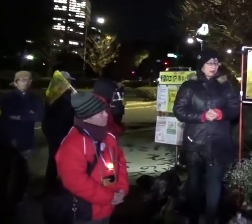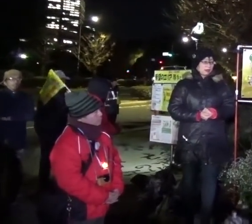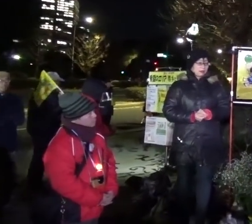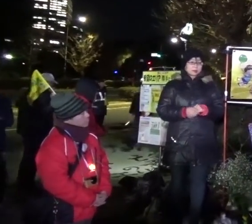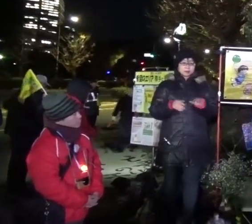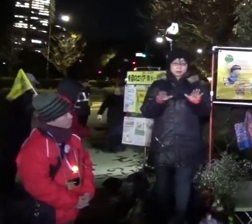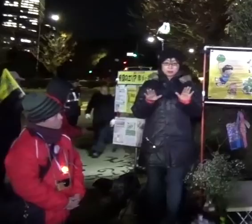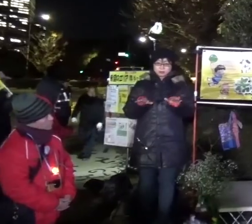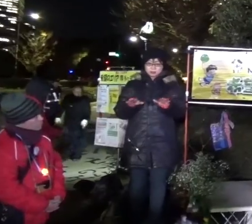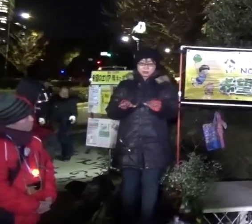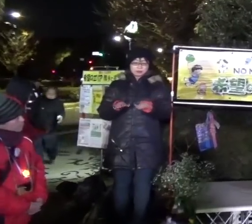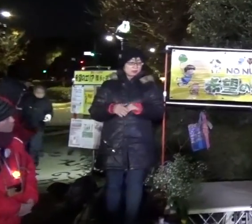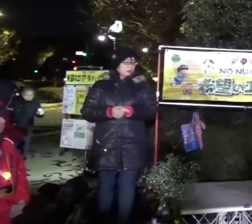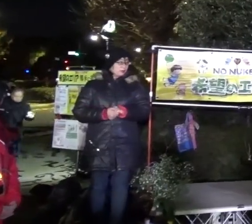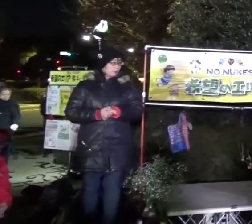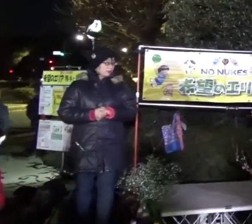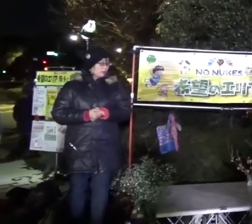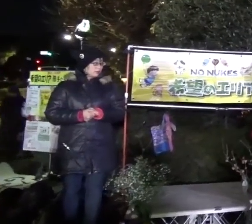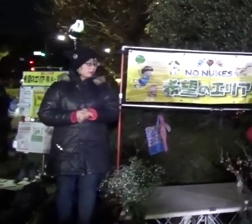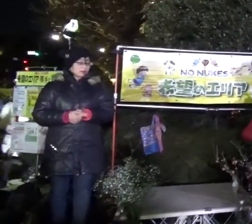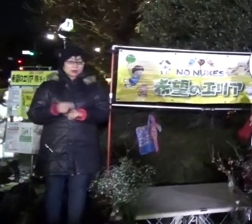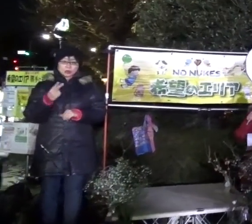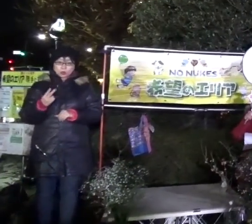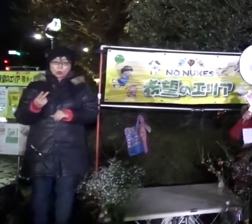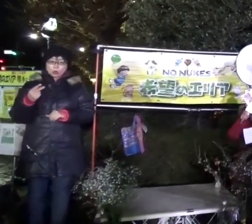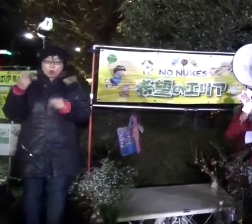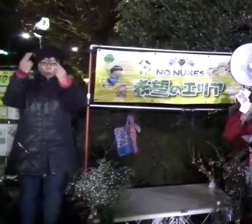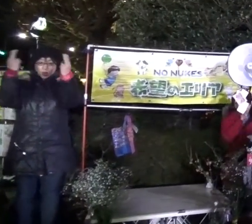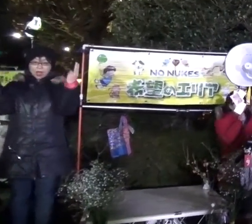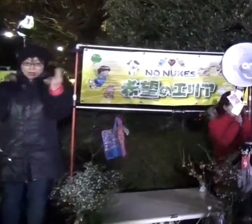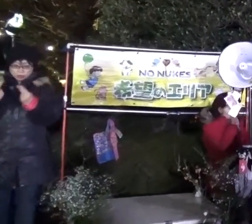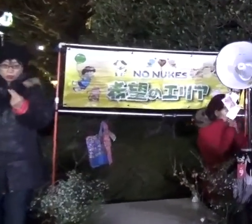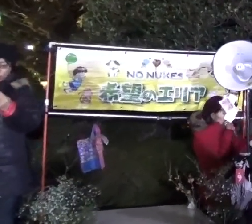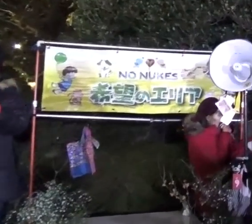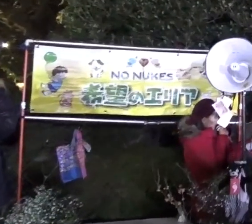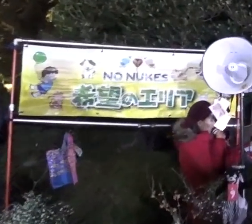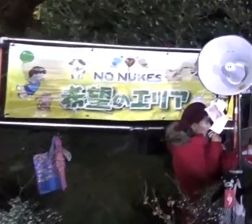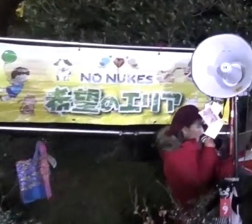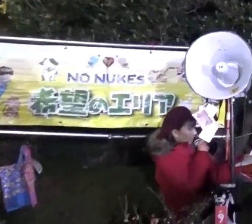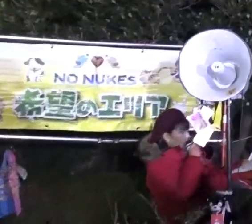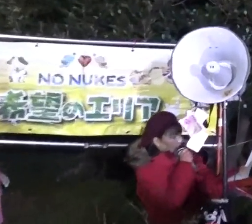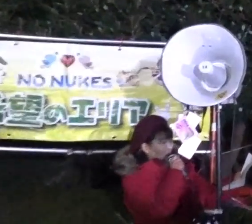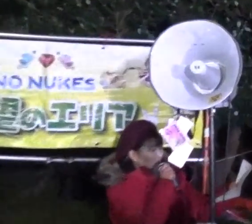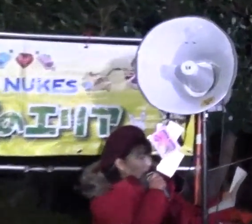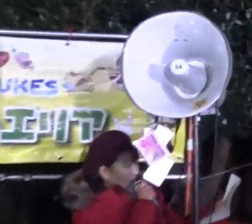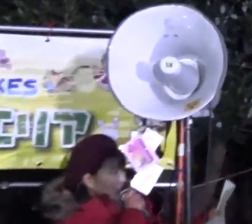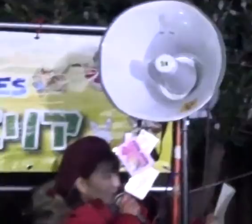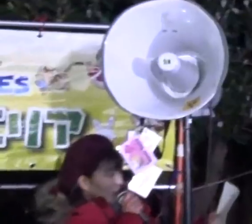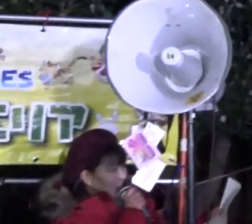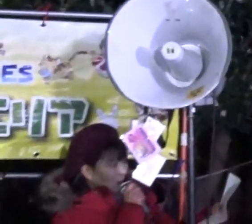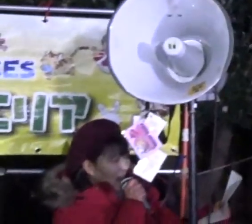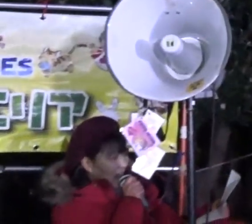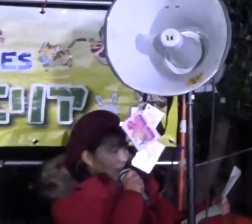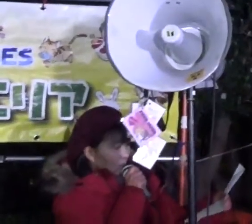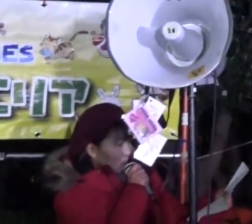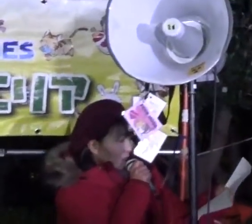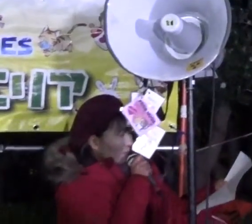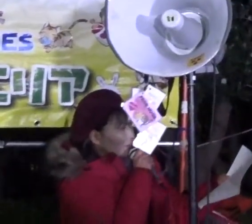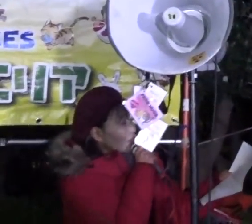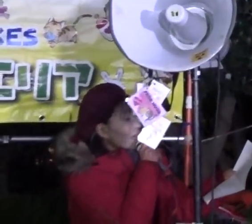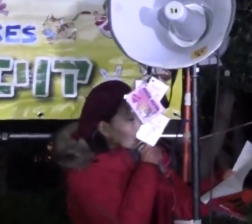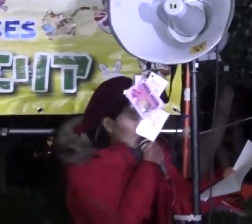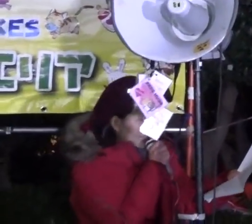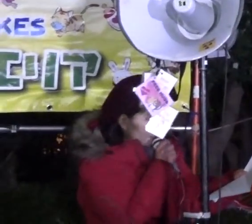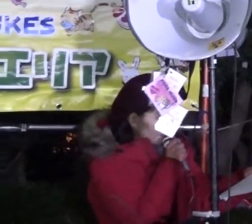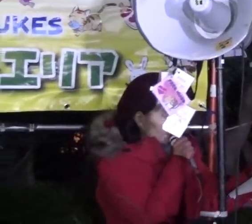今日は苫小牧からも、メッセージが届いています。希望のエリアの皆様へ希